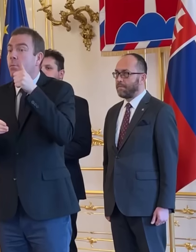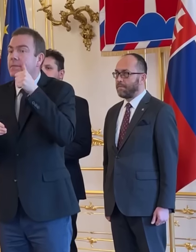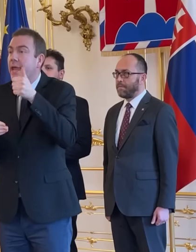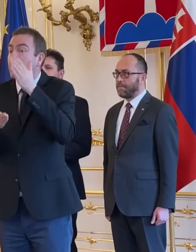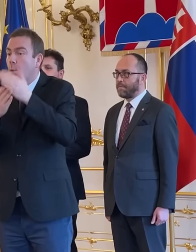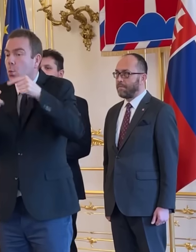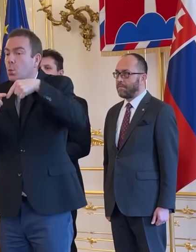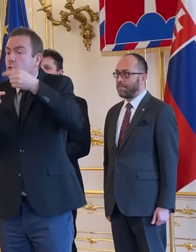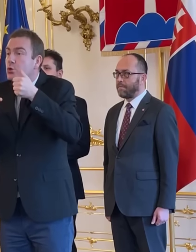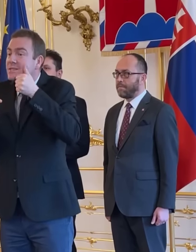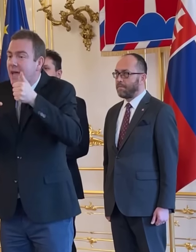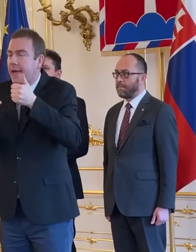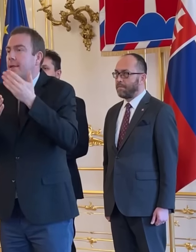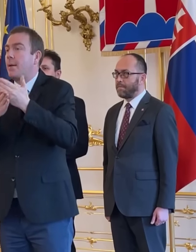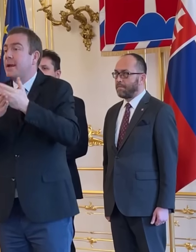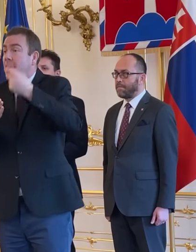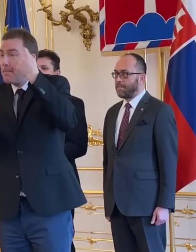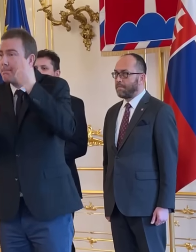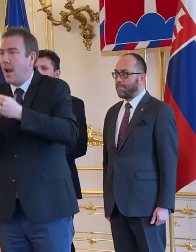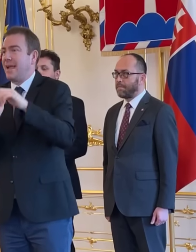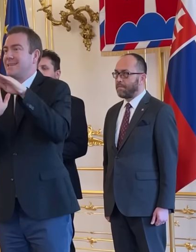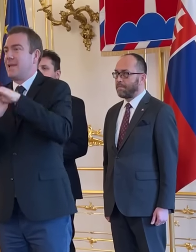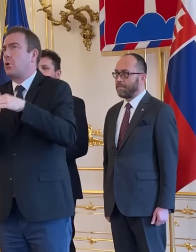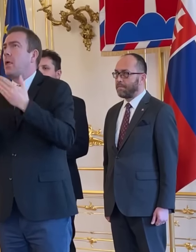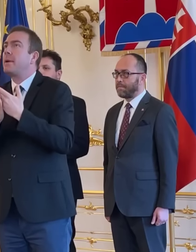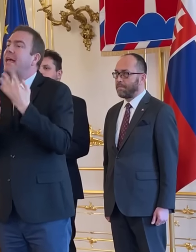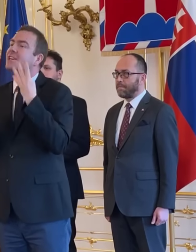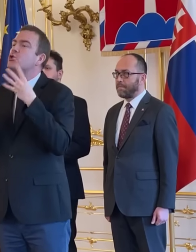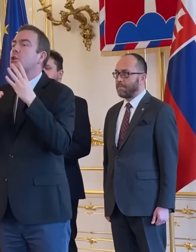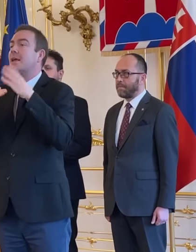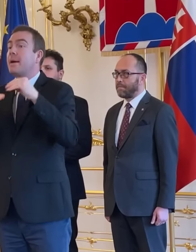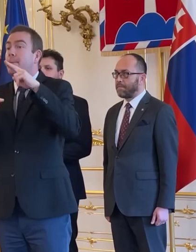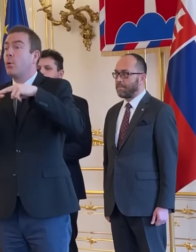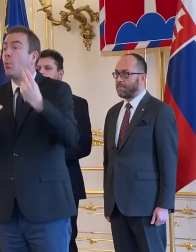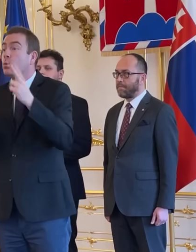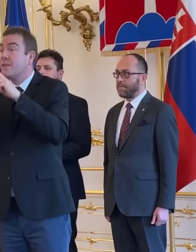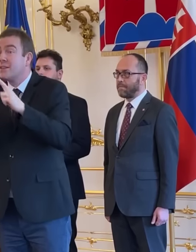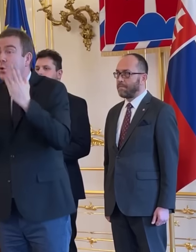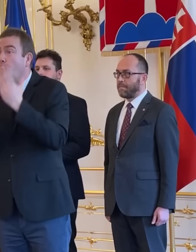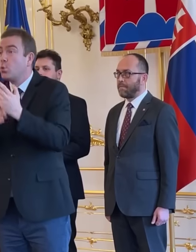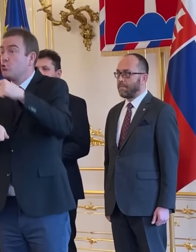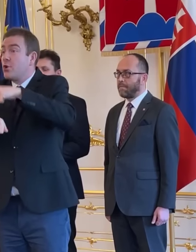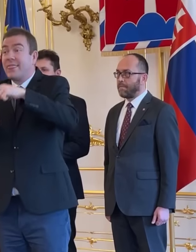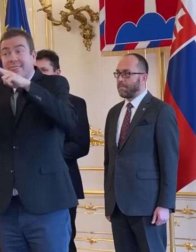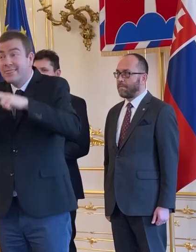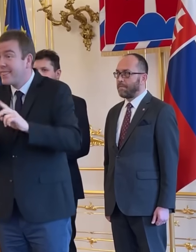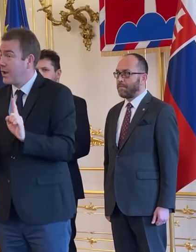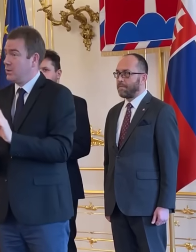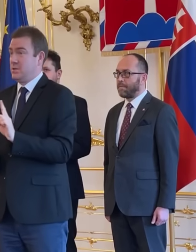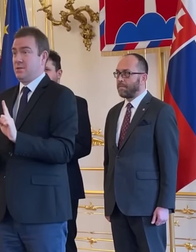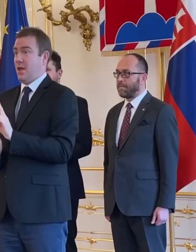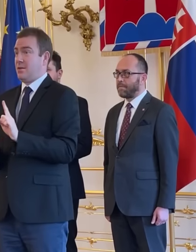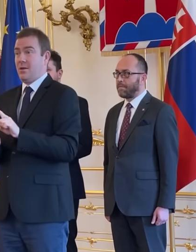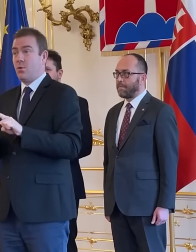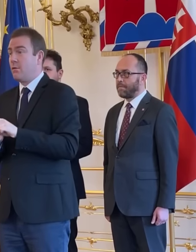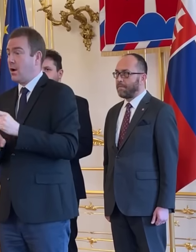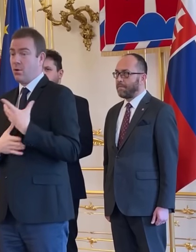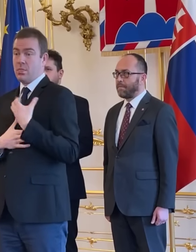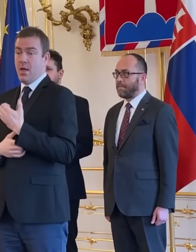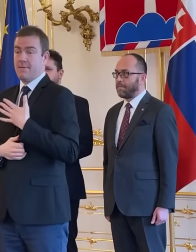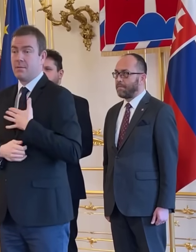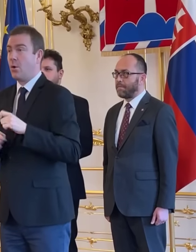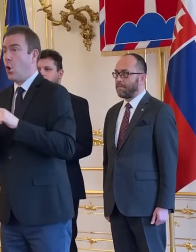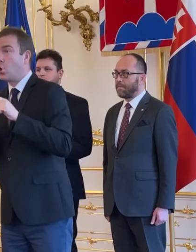zákona, to znamená, dajme tomu 14. marca, a Ústavnému súdu by nezostalo žiaden čas, ani na môj návrh, a ani im